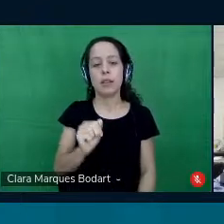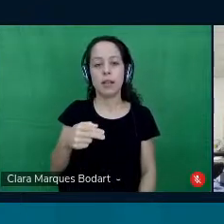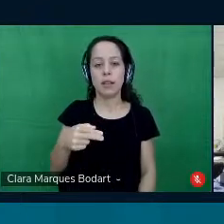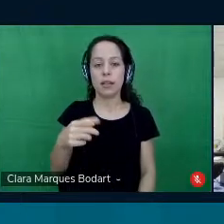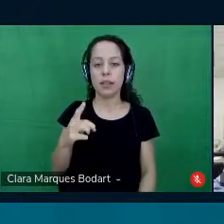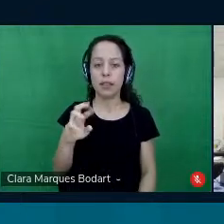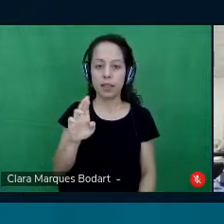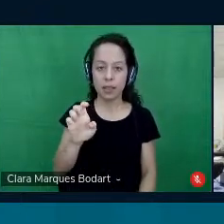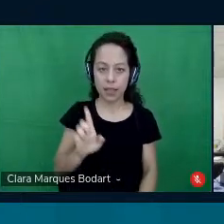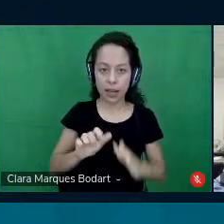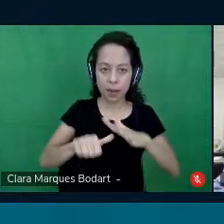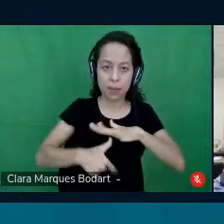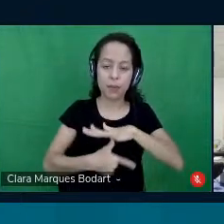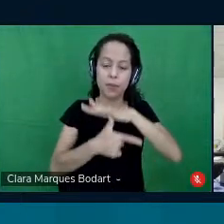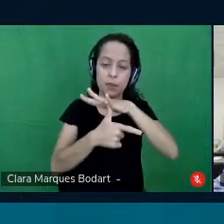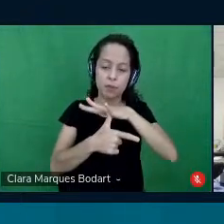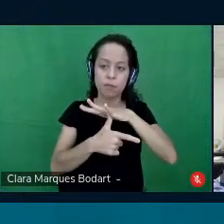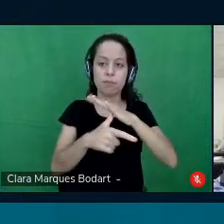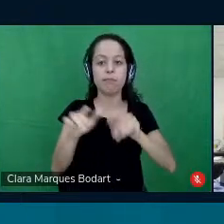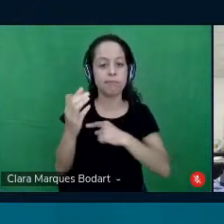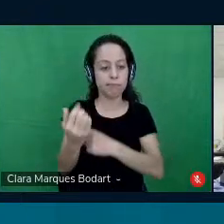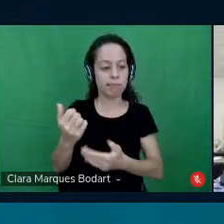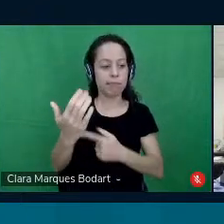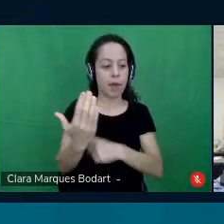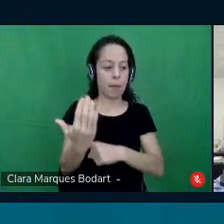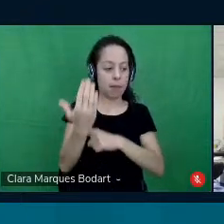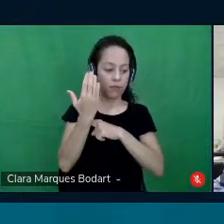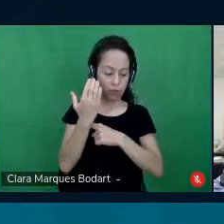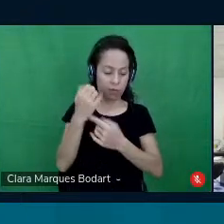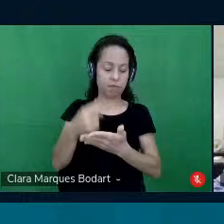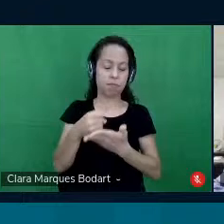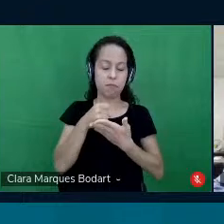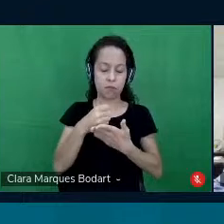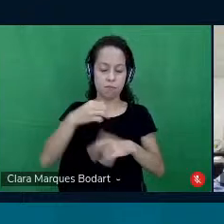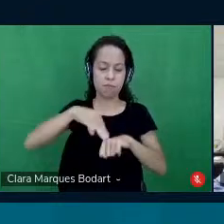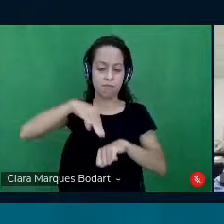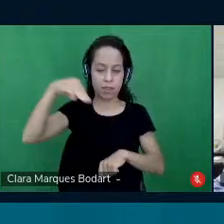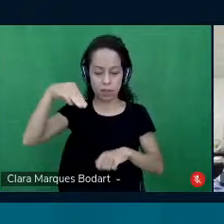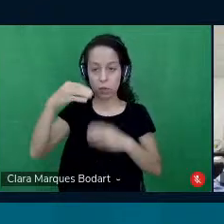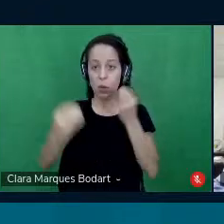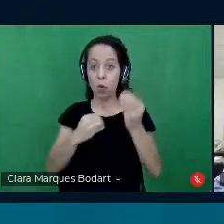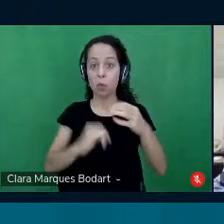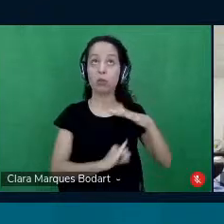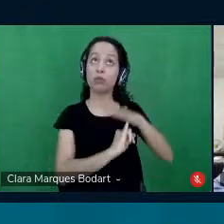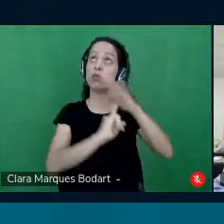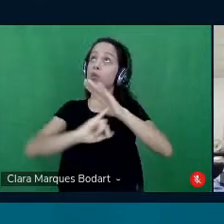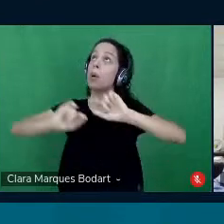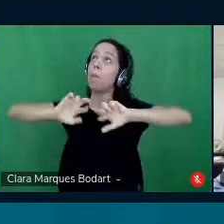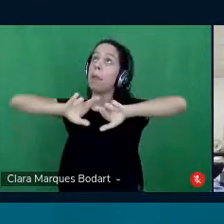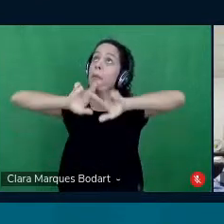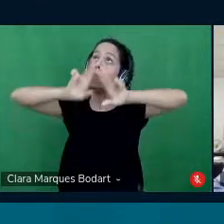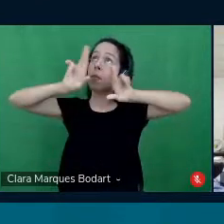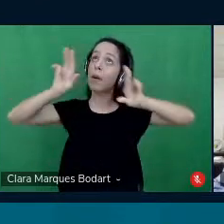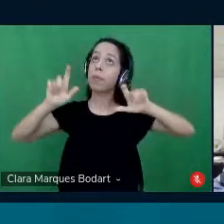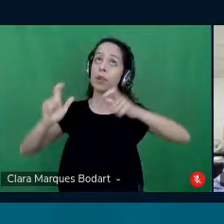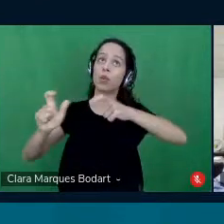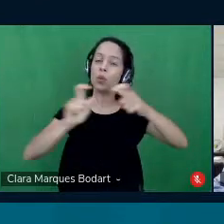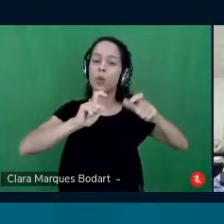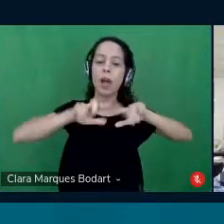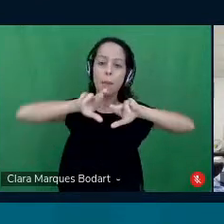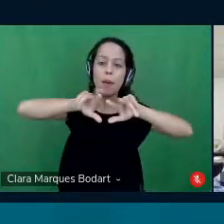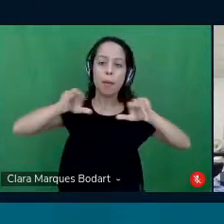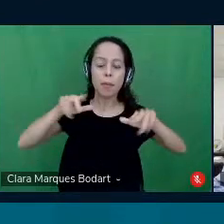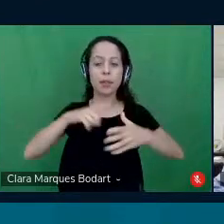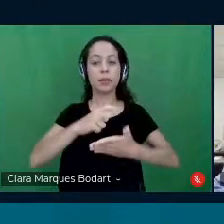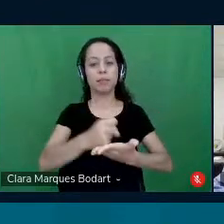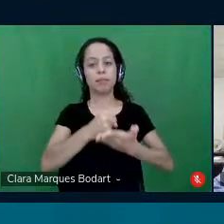mantenha e que tenha condições de conectar tantas instituições e garantir esse nosso sonho de um mestrado em rede, a reitoria do